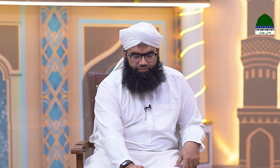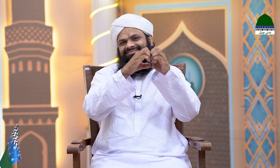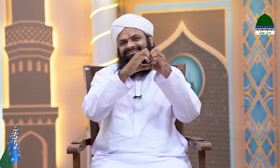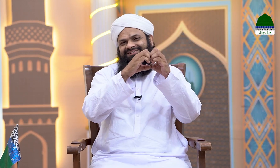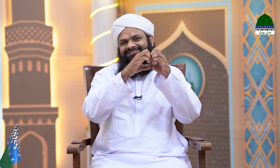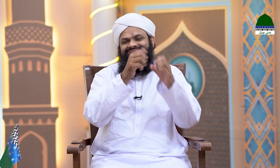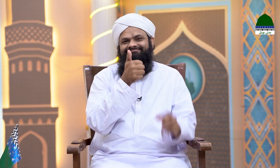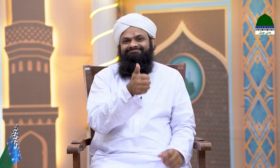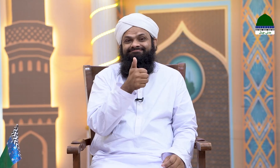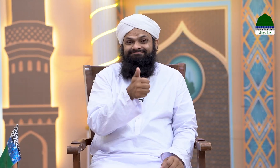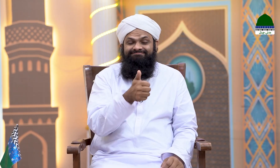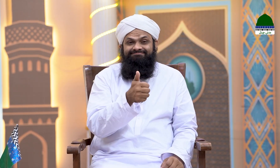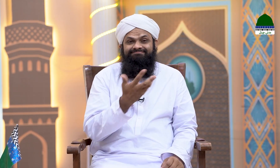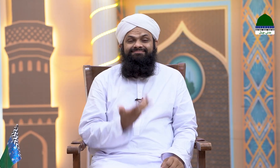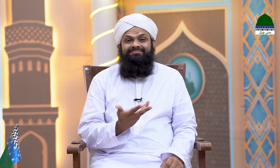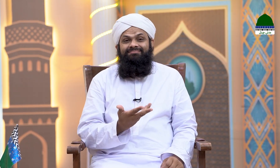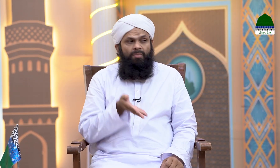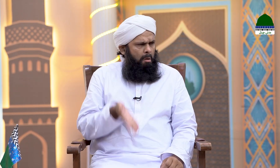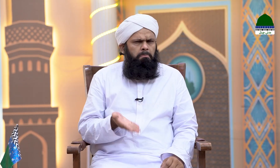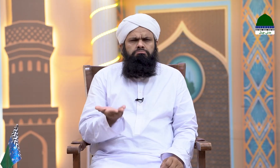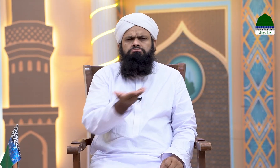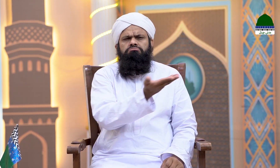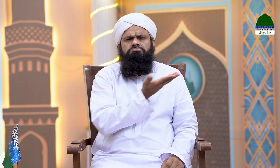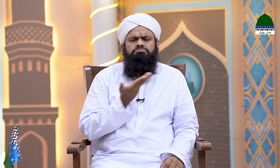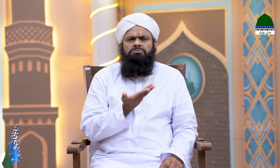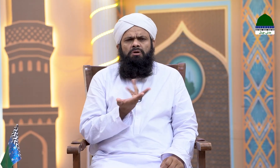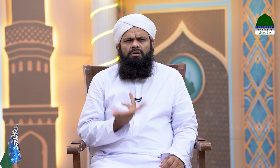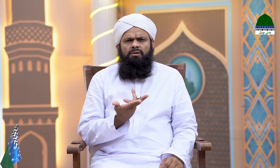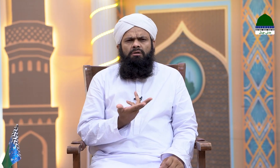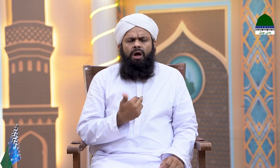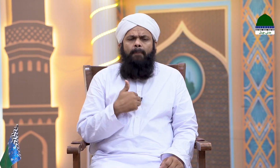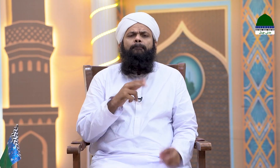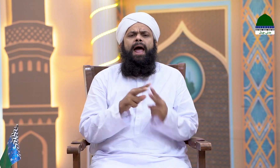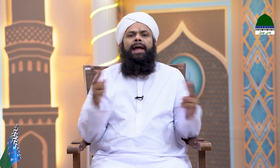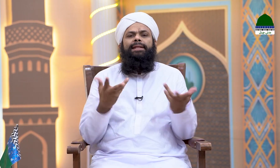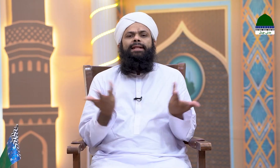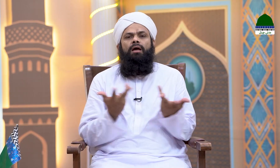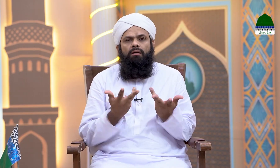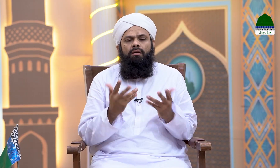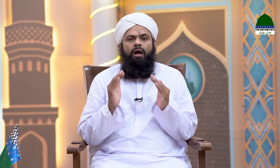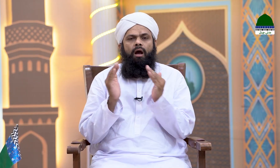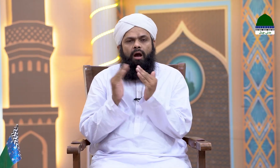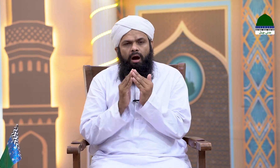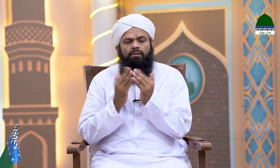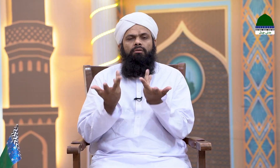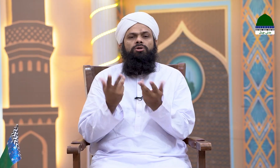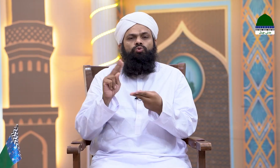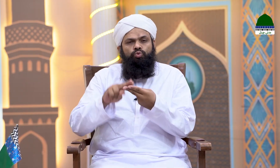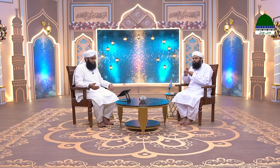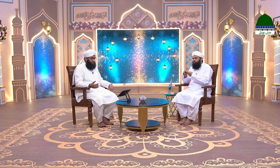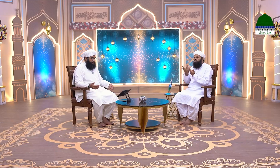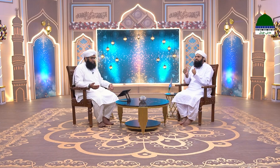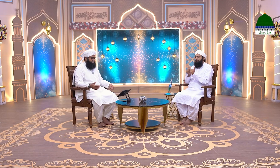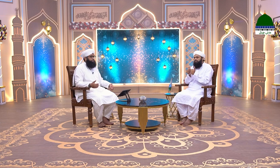جاتا۔ مگر افسوس، فی زمانہ اگر ہم اپنی حالت پر غور کریں تو ہمارے گھر والے دوست احباب، رشتہ